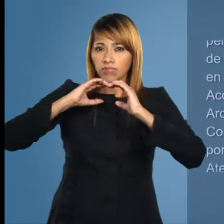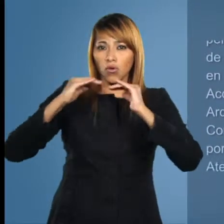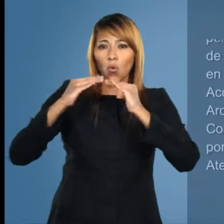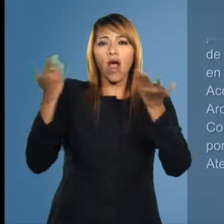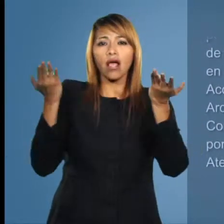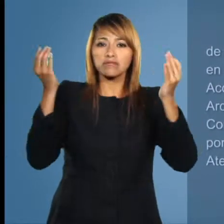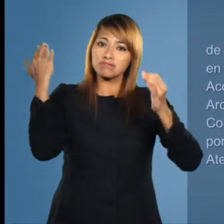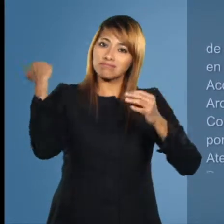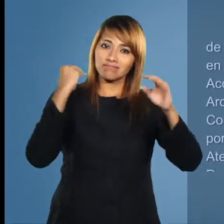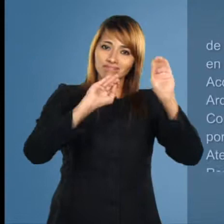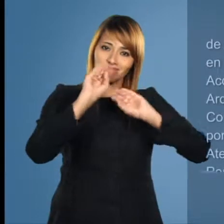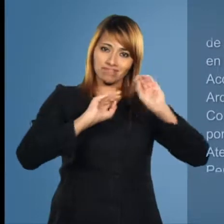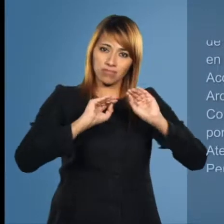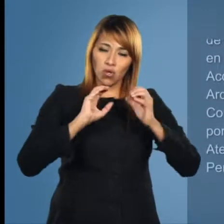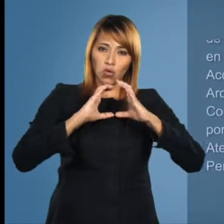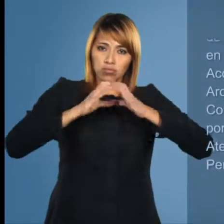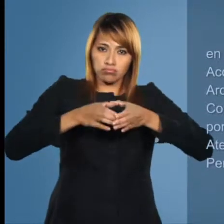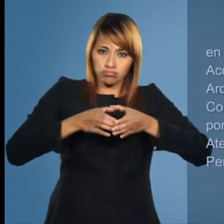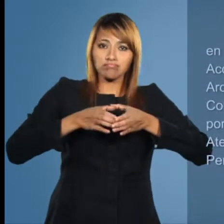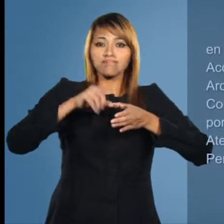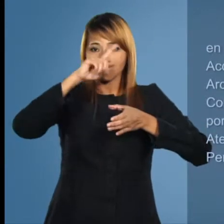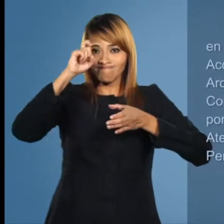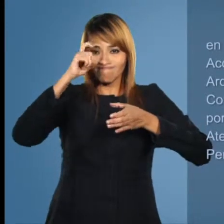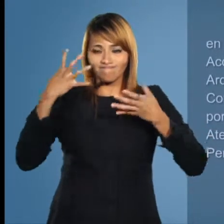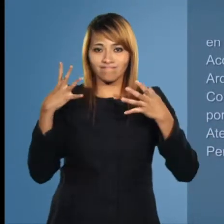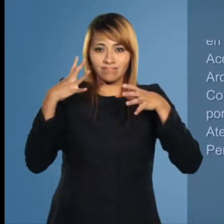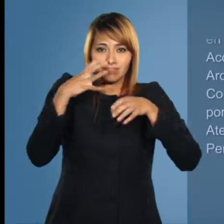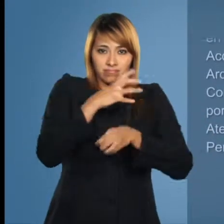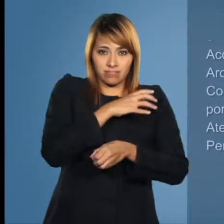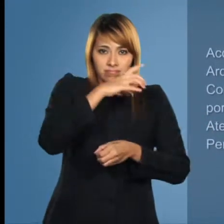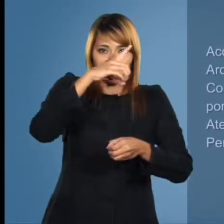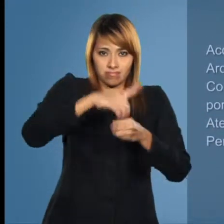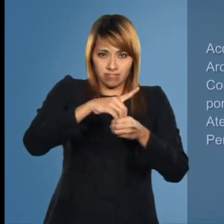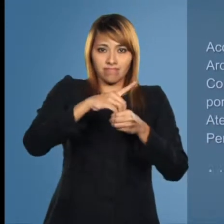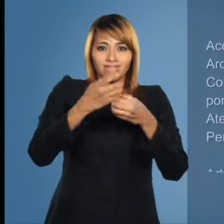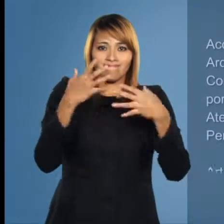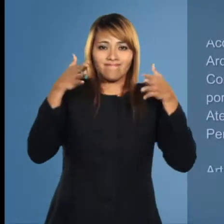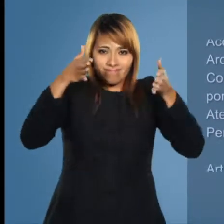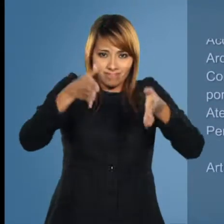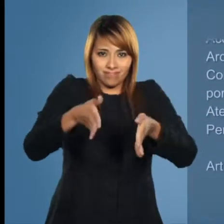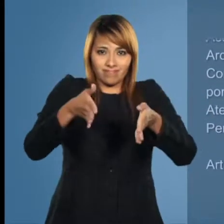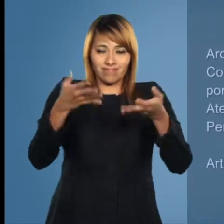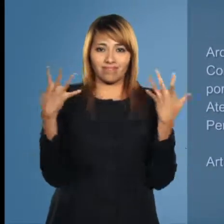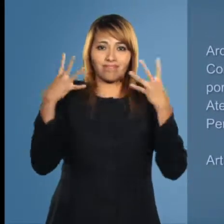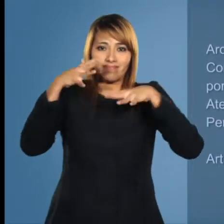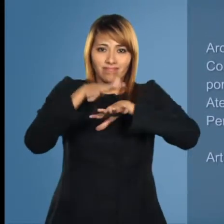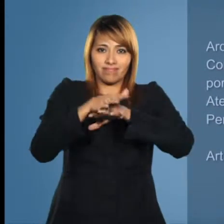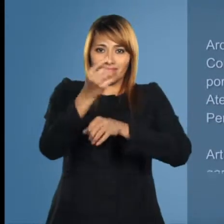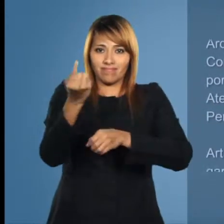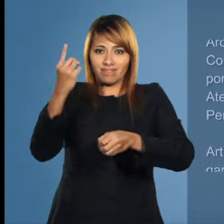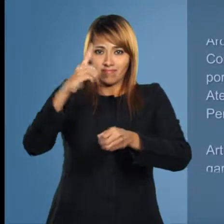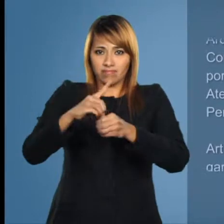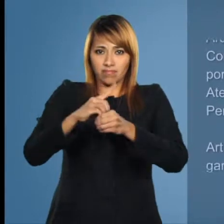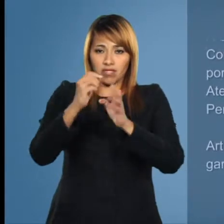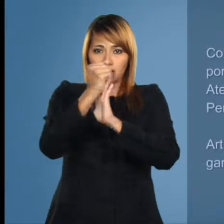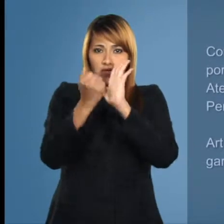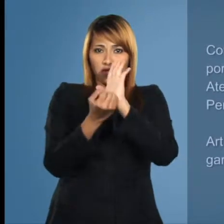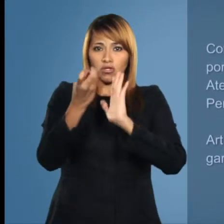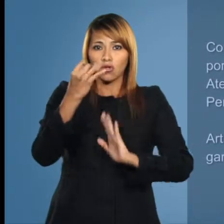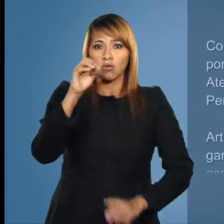comunicaciones, elaborada por el Consejo Nacional de Atención Integral para las Personas con Discapacidad. Artículo